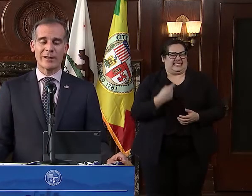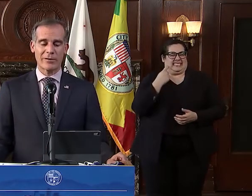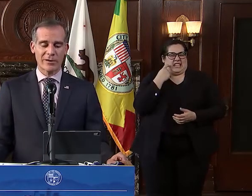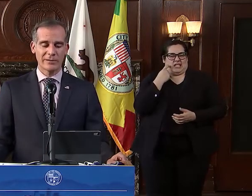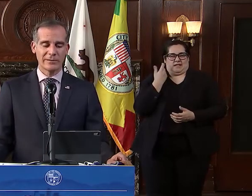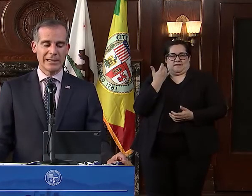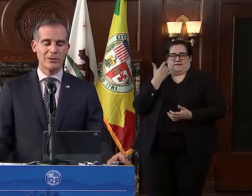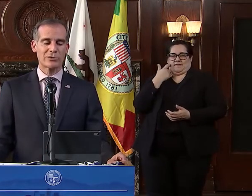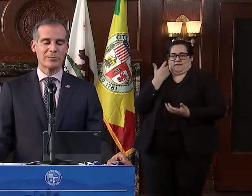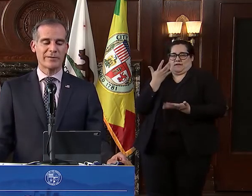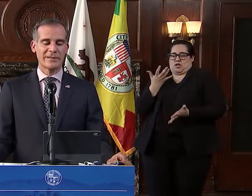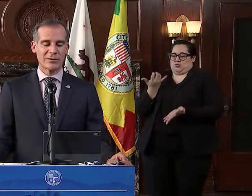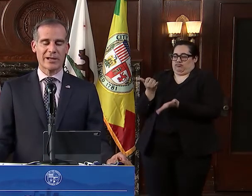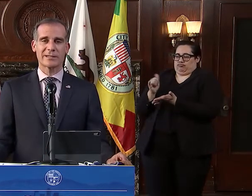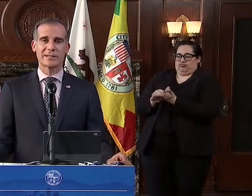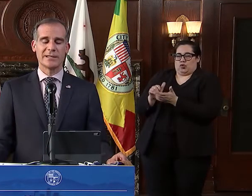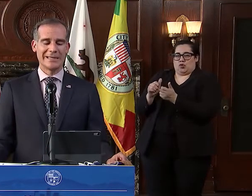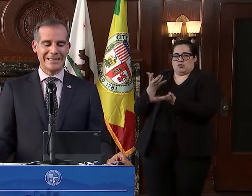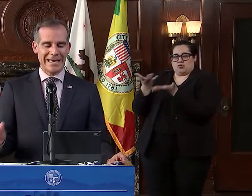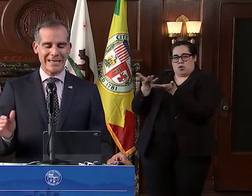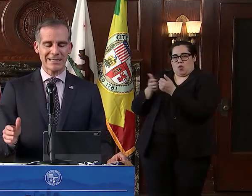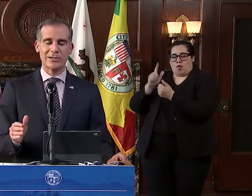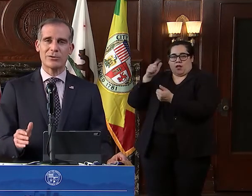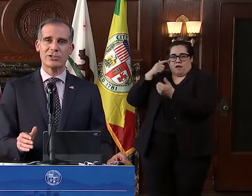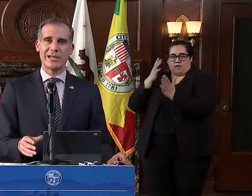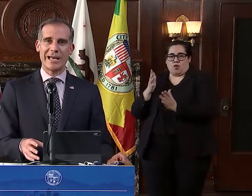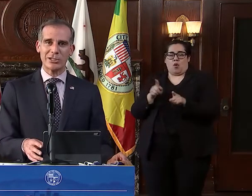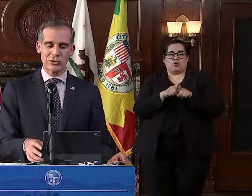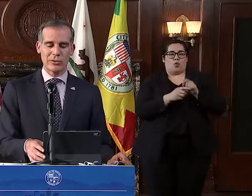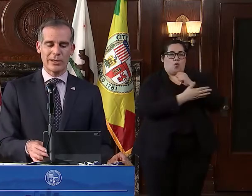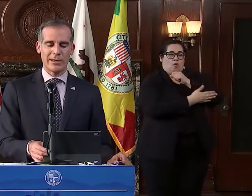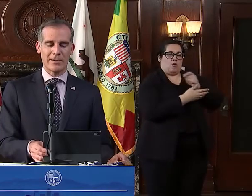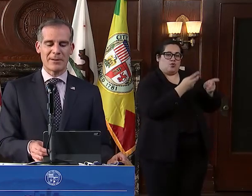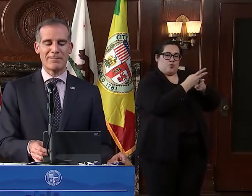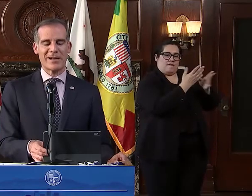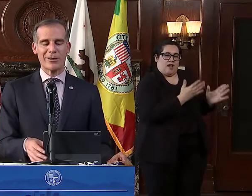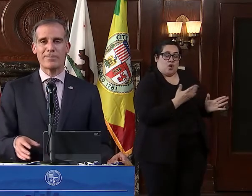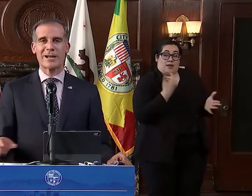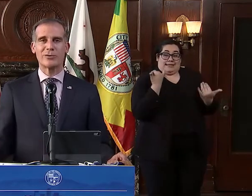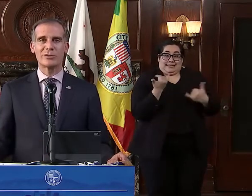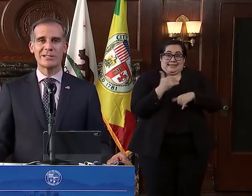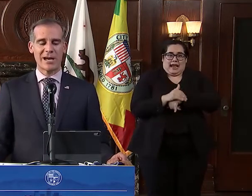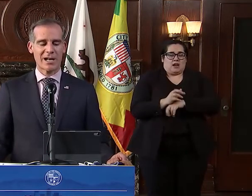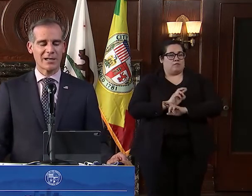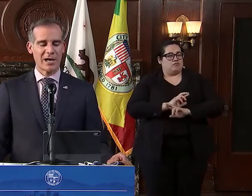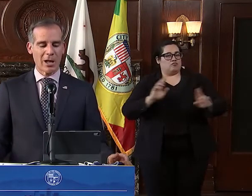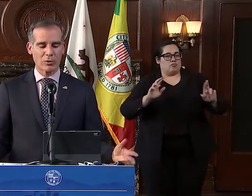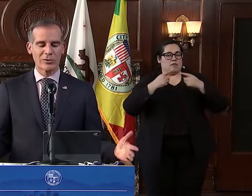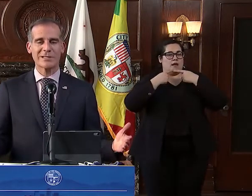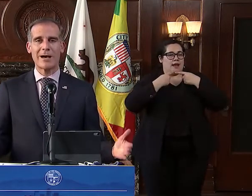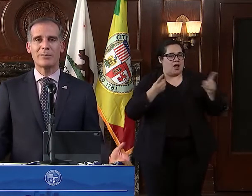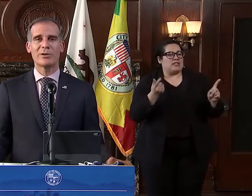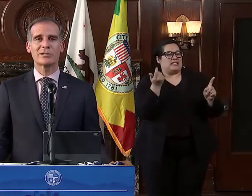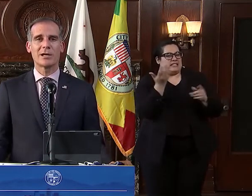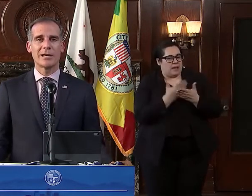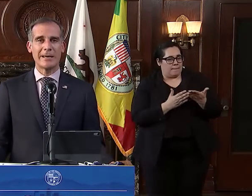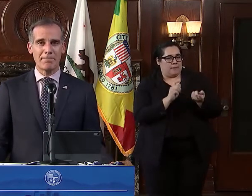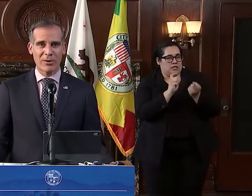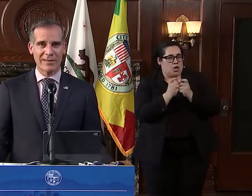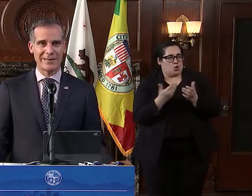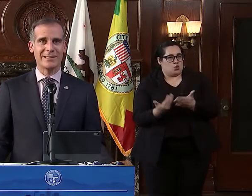el gobernador y los supervisores y esta noche estoy preparado para anunciar algunos